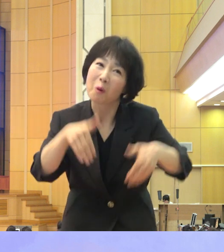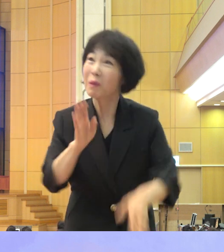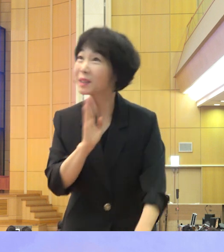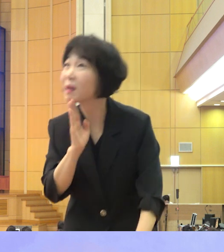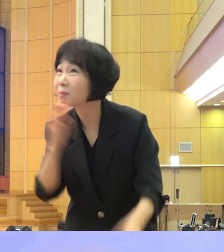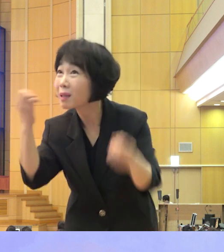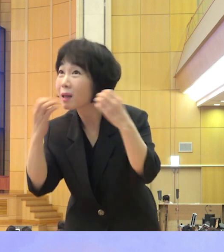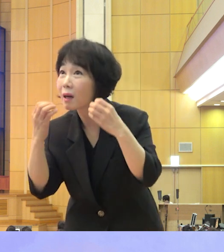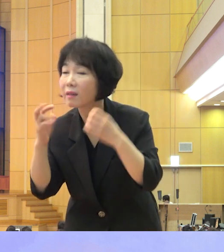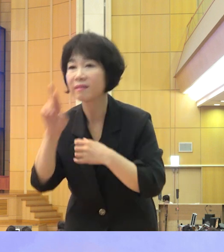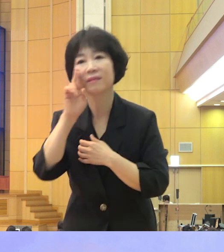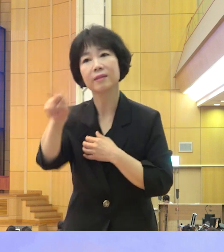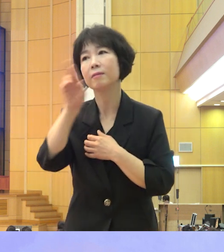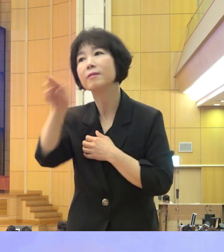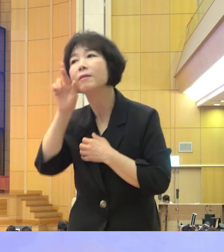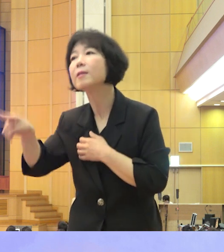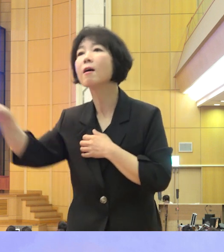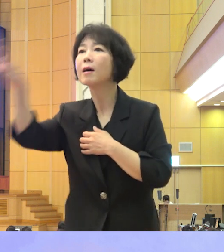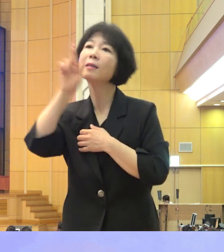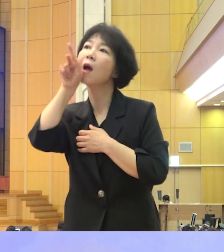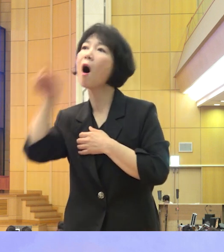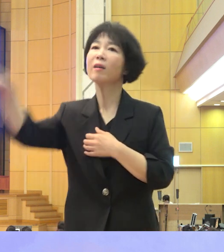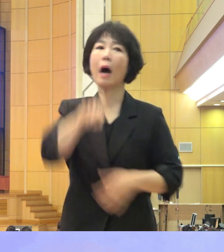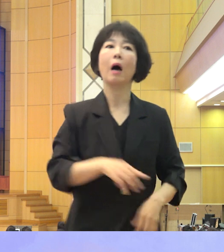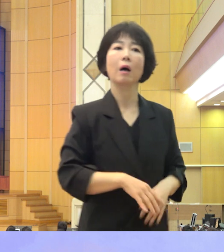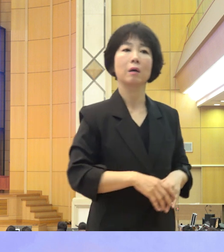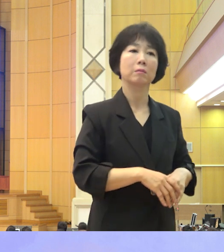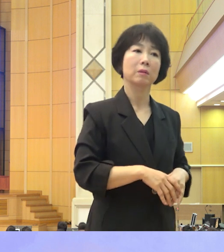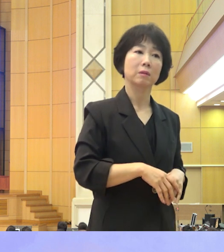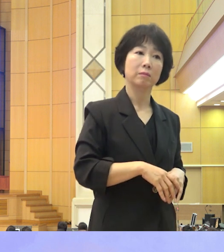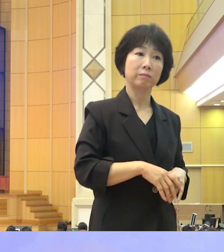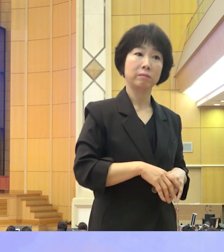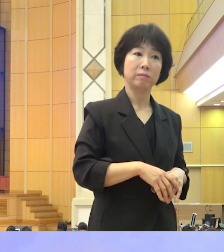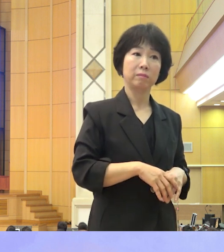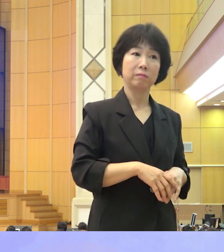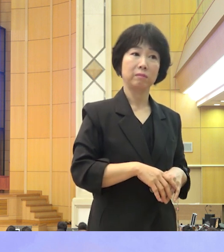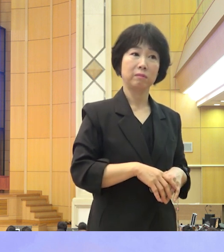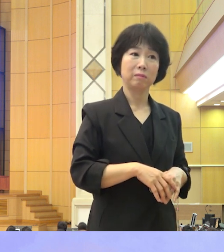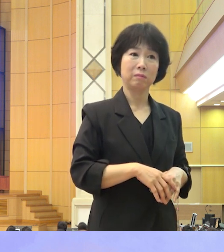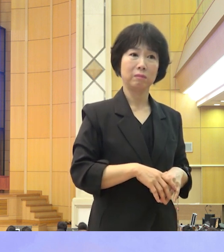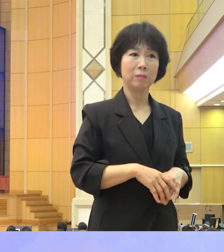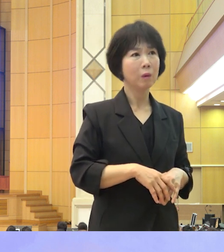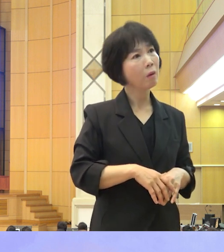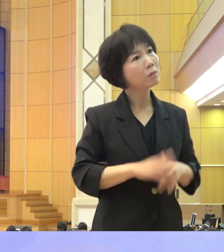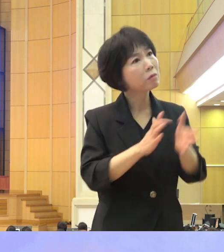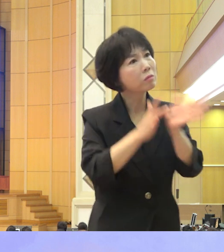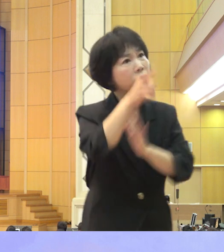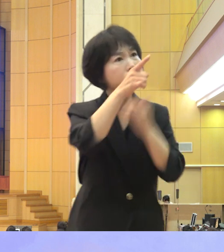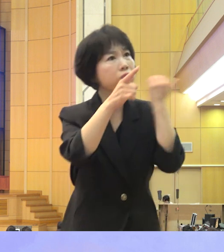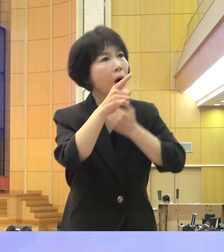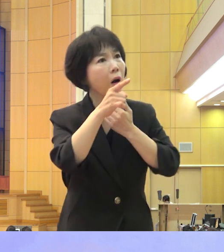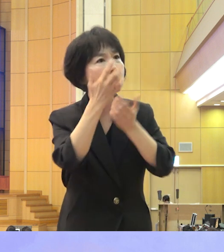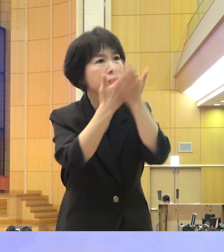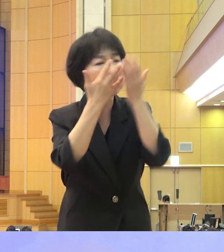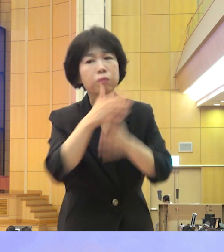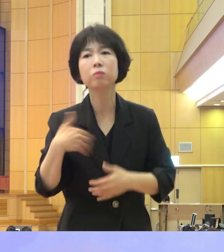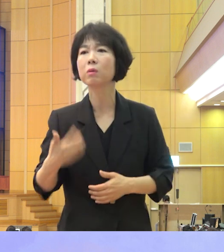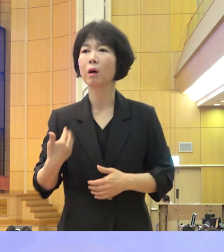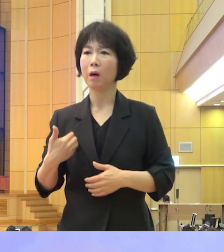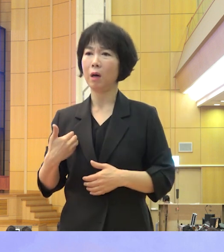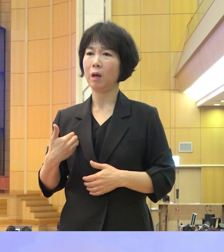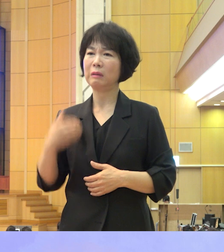이러시되, 그러면 대부분 사람들이 그렇게 세례 요한이라 하든지 엘리야라고